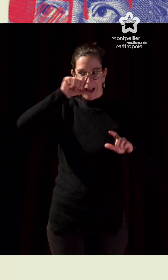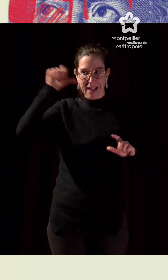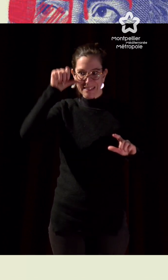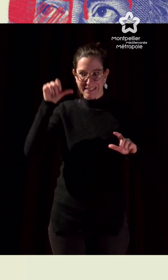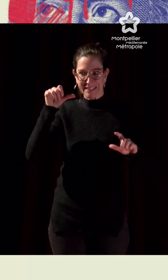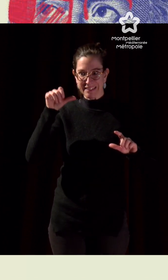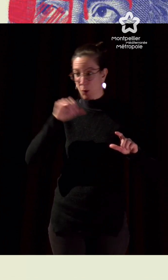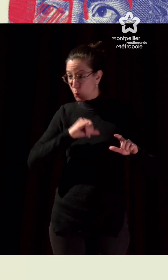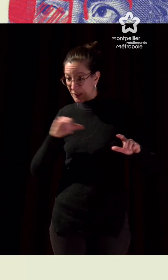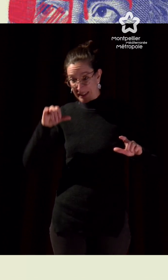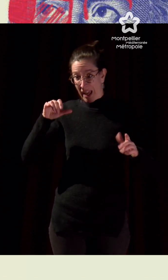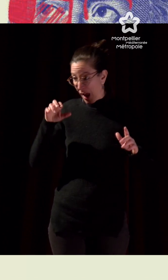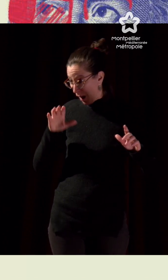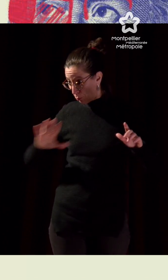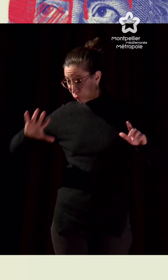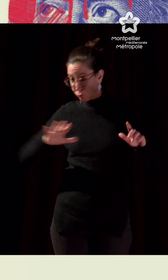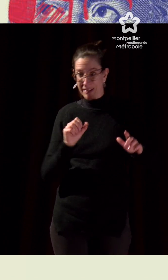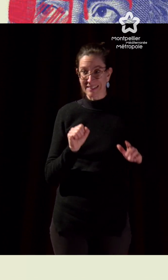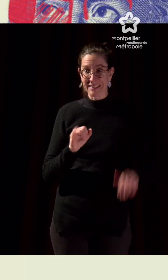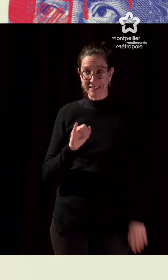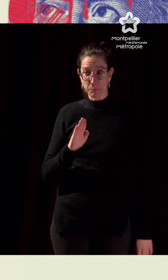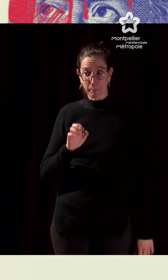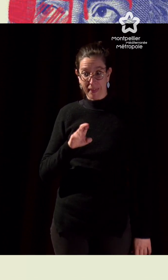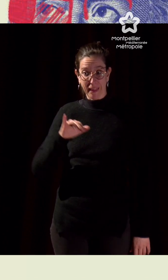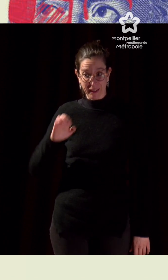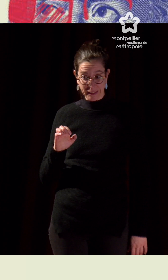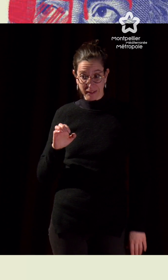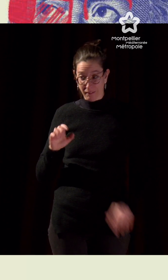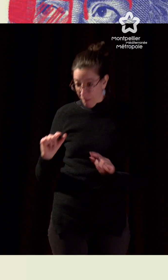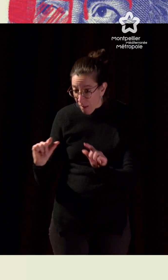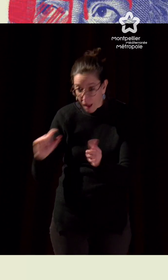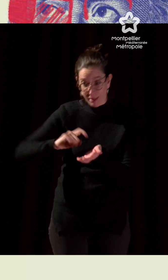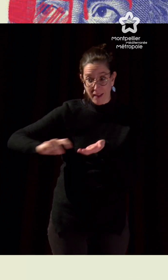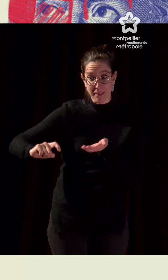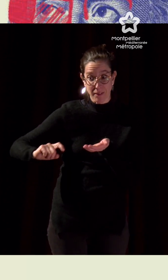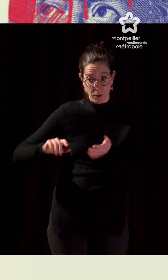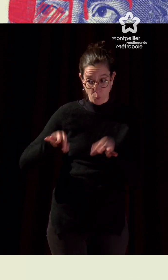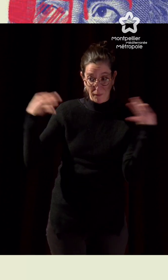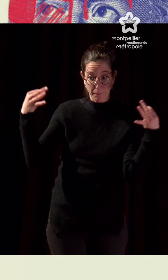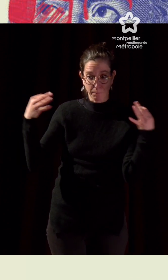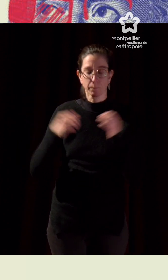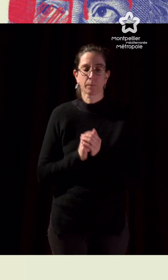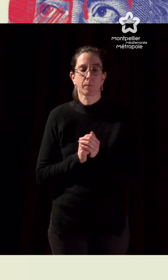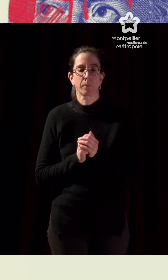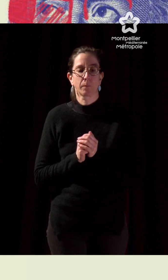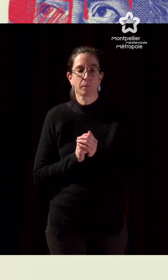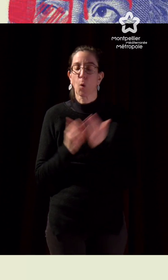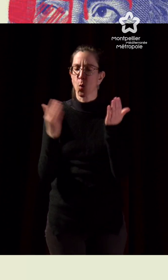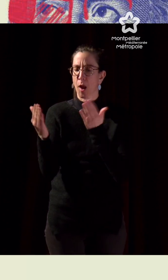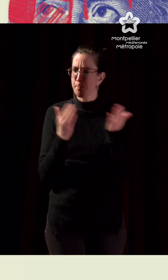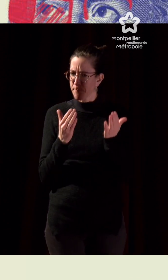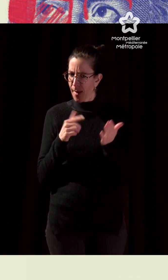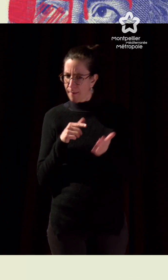Alors, ce qu'ont montré ces études génétiques, c'est qu'en comparant l'ADN de Néandertal et l'ADN de